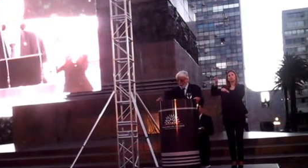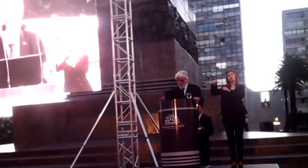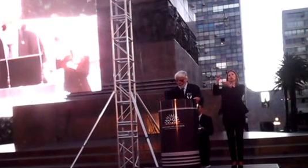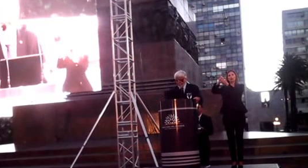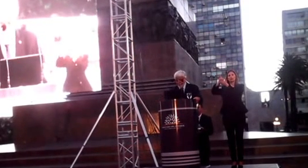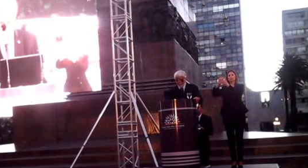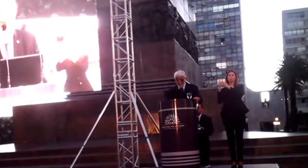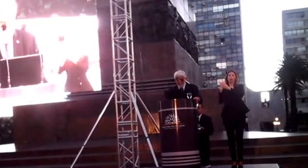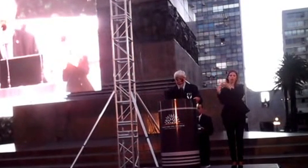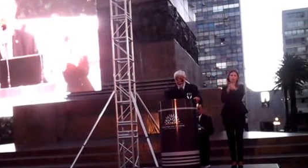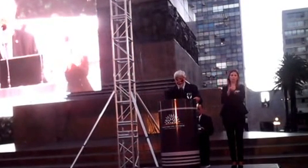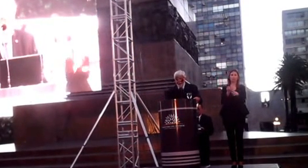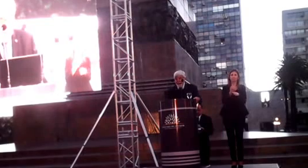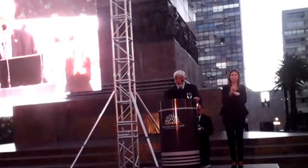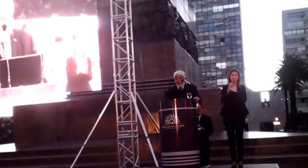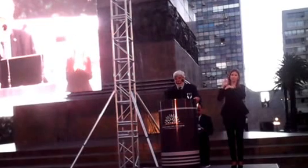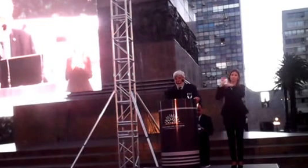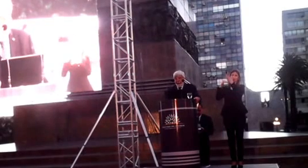mundo.